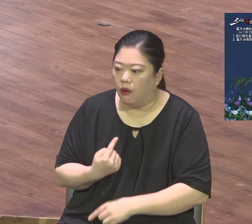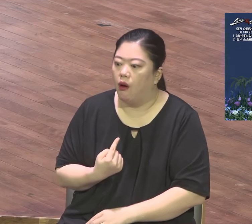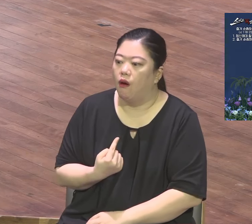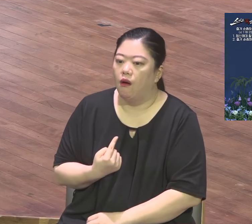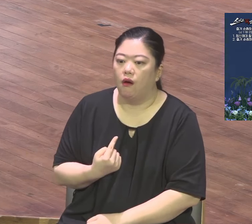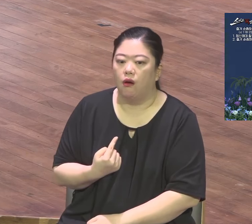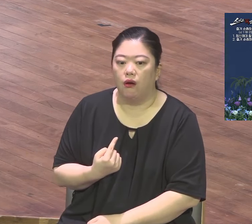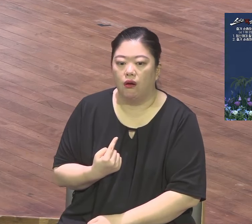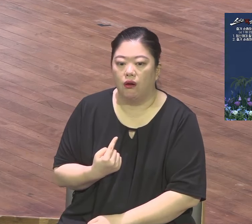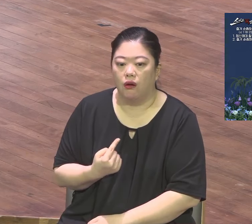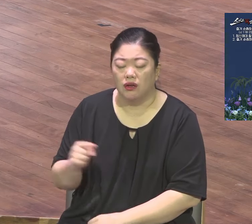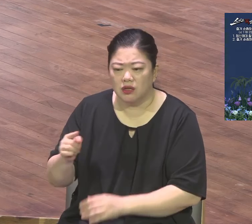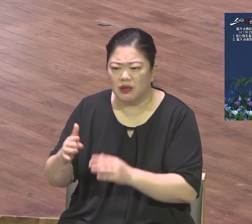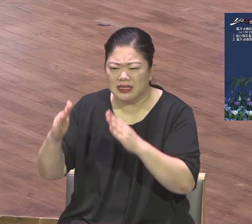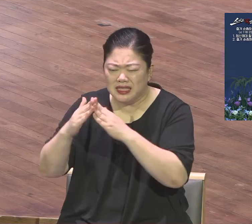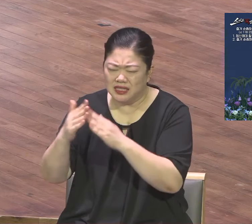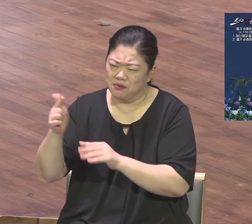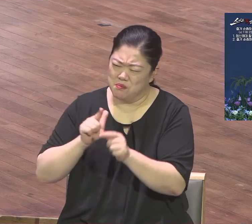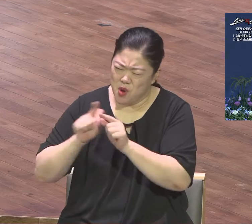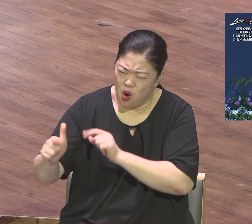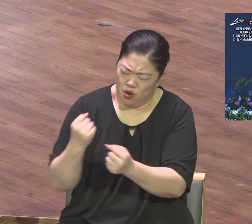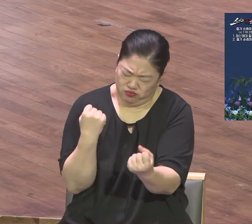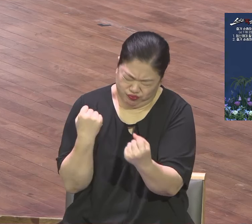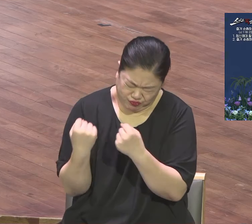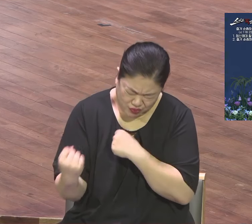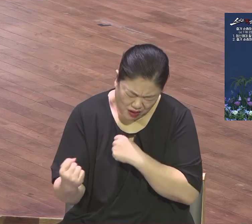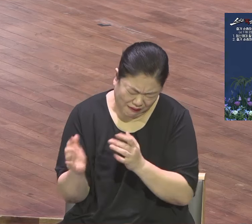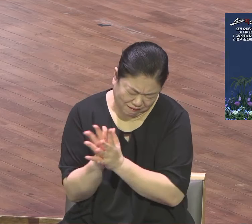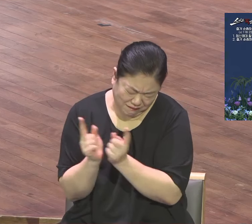찬양을 해도 진심으로